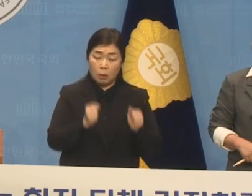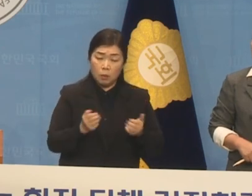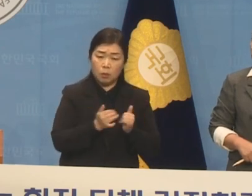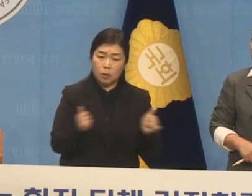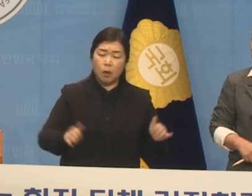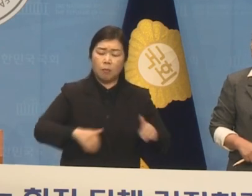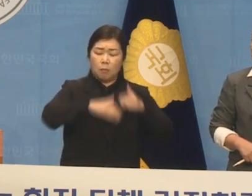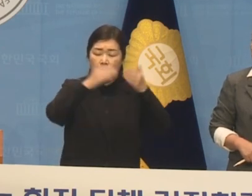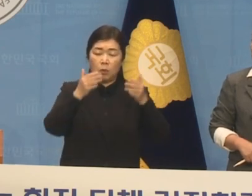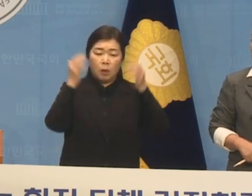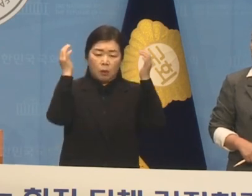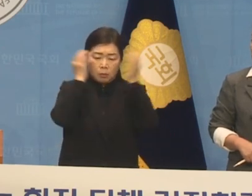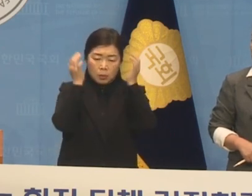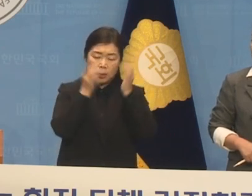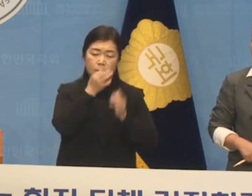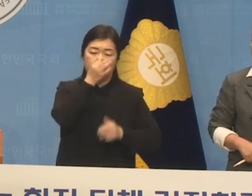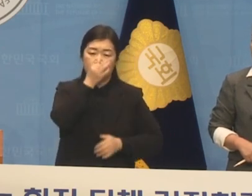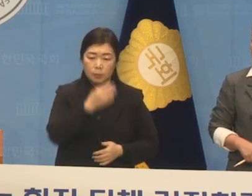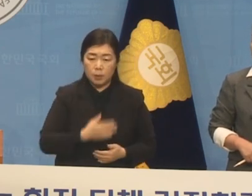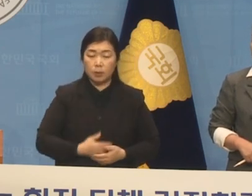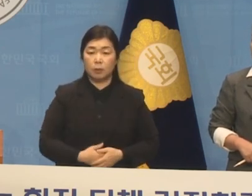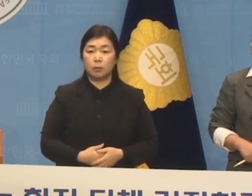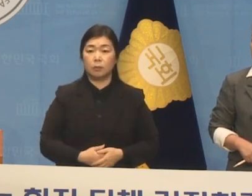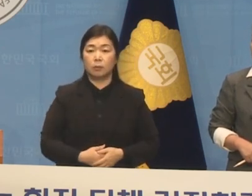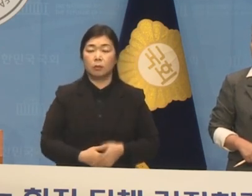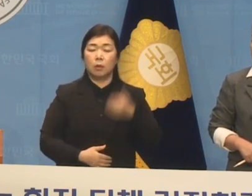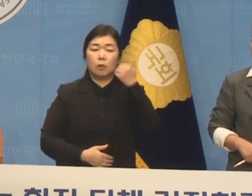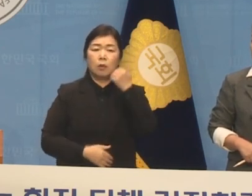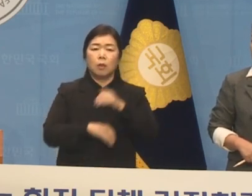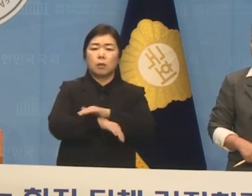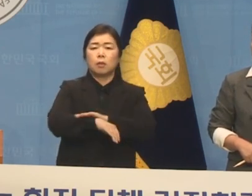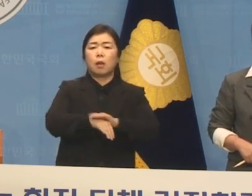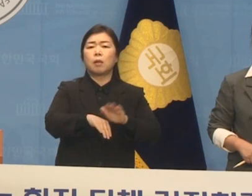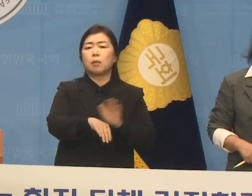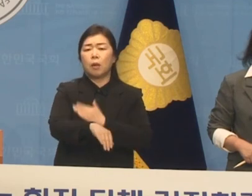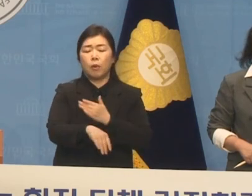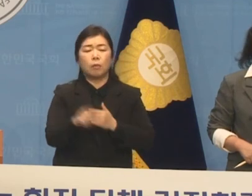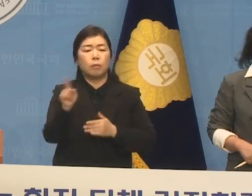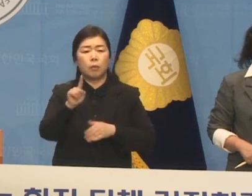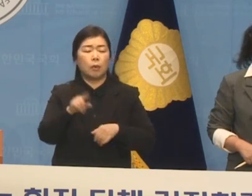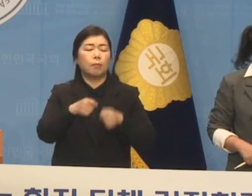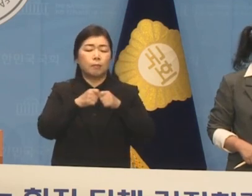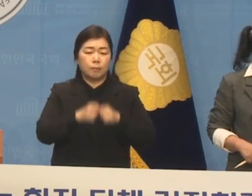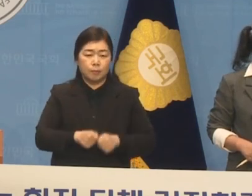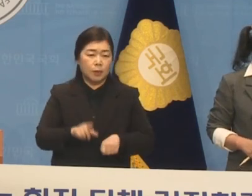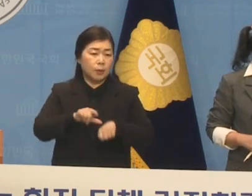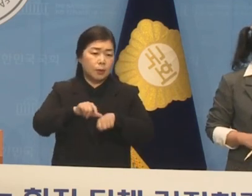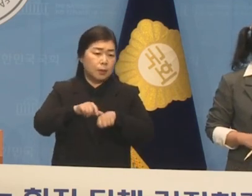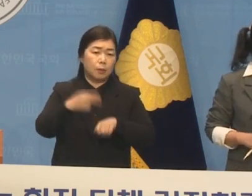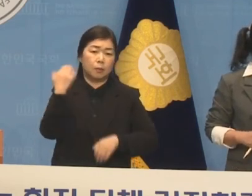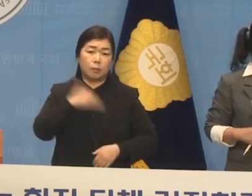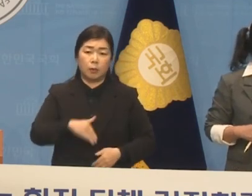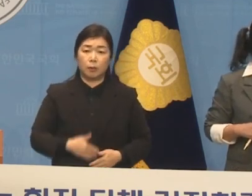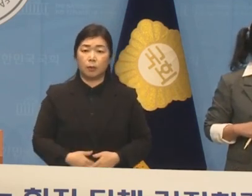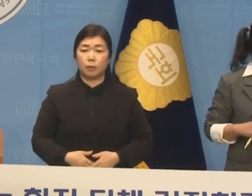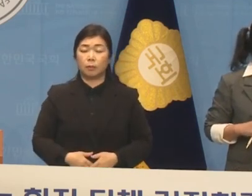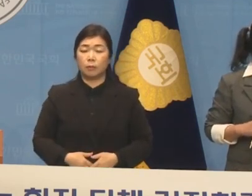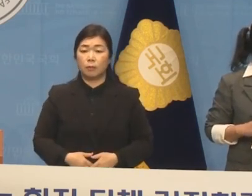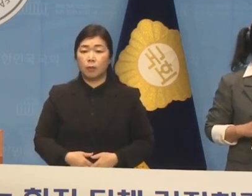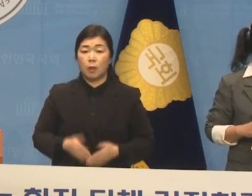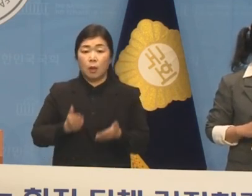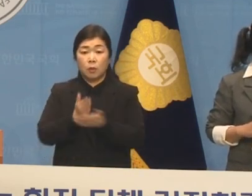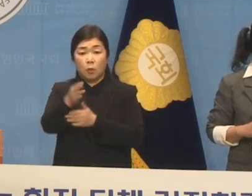고통을 겪고 있습니다. 누구의 잘잘못을 따질 시간조차 없습니다.